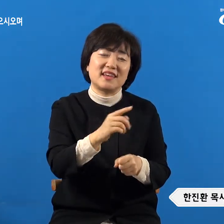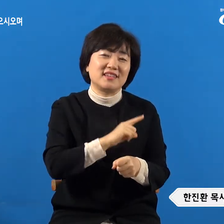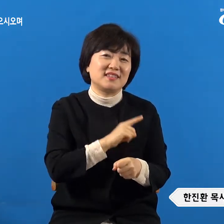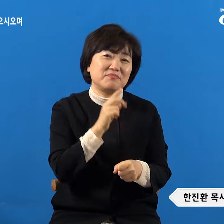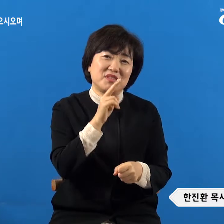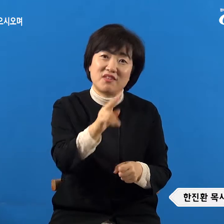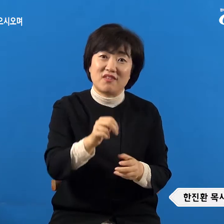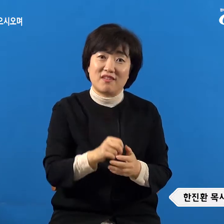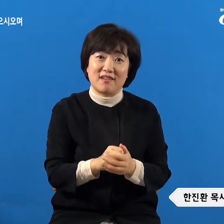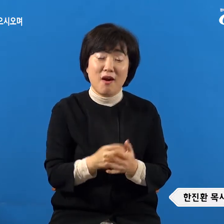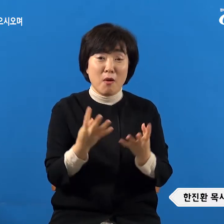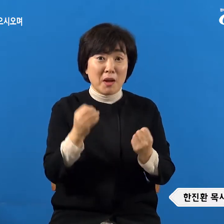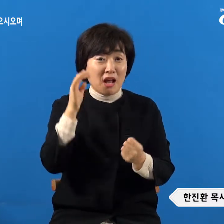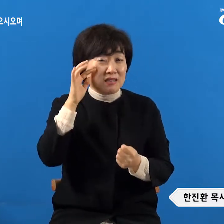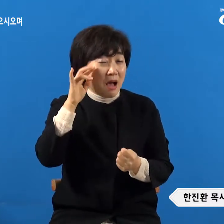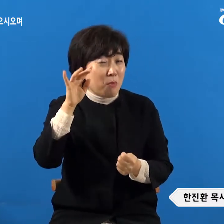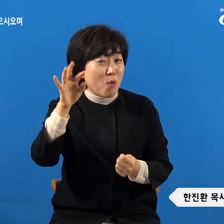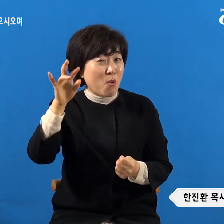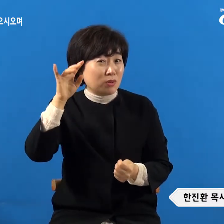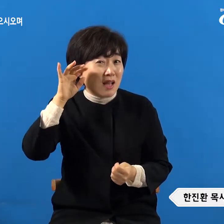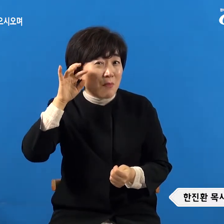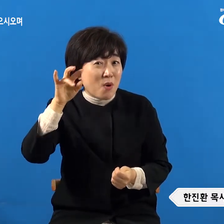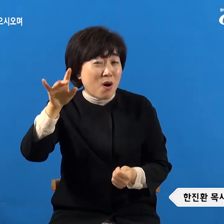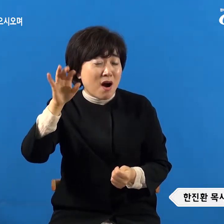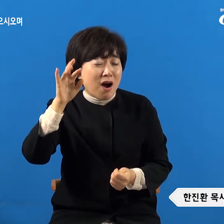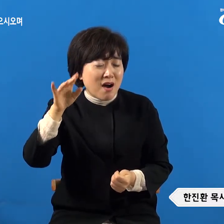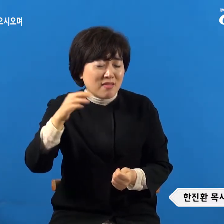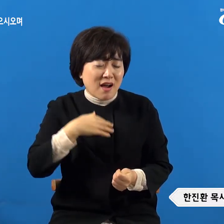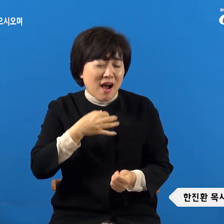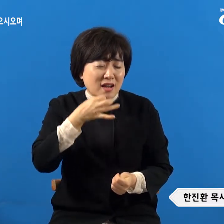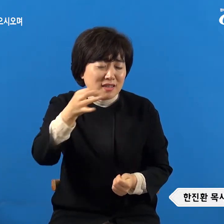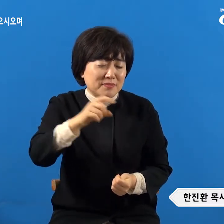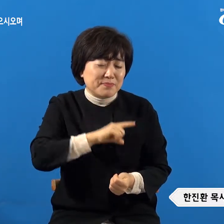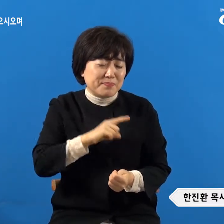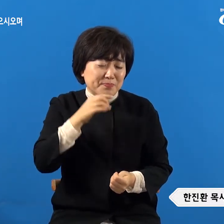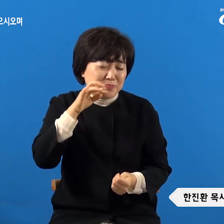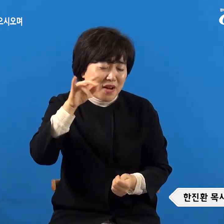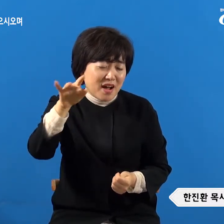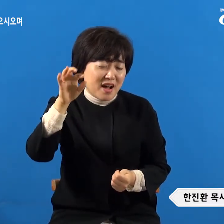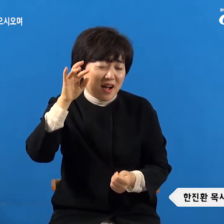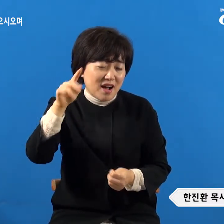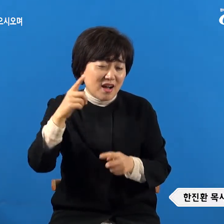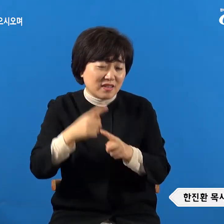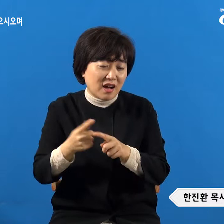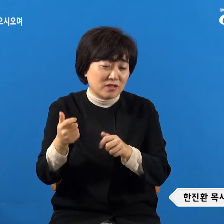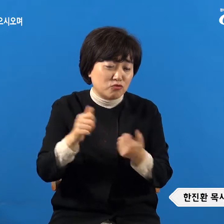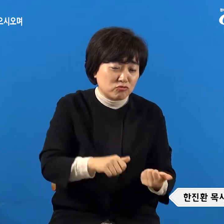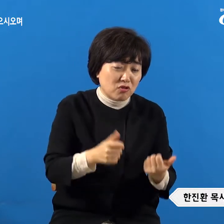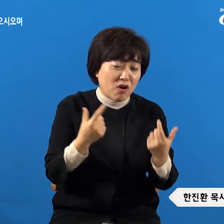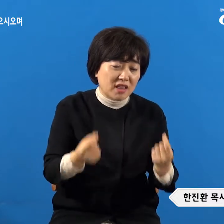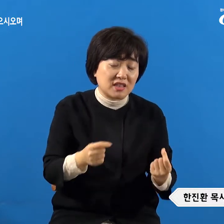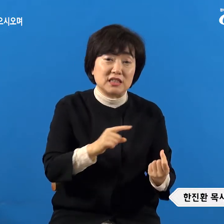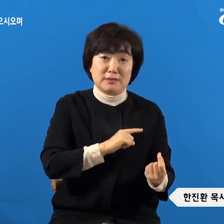얼마나 사모했으면 부르다가 내가 죽을 이름이여 그렇게 했겠습니까?